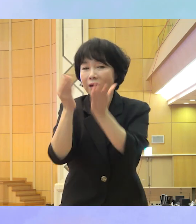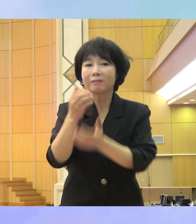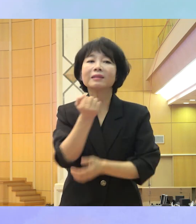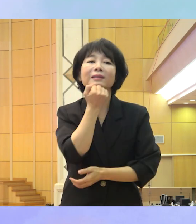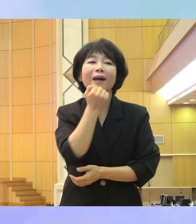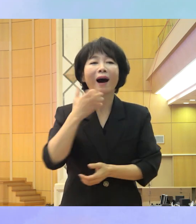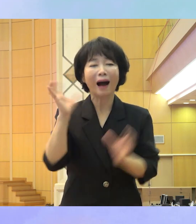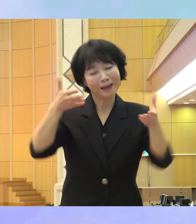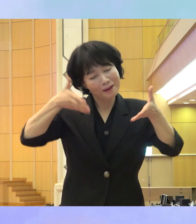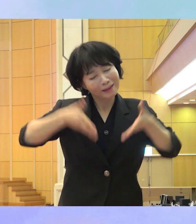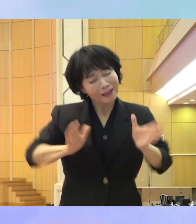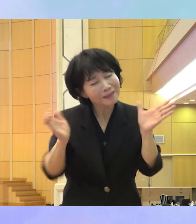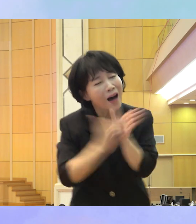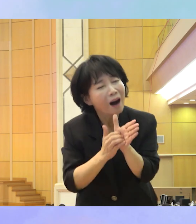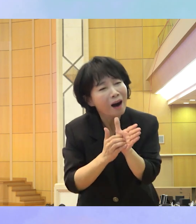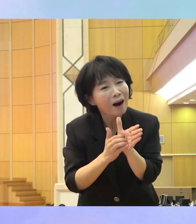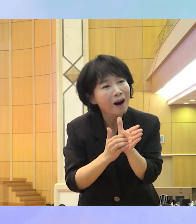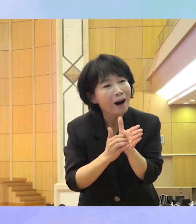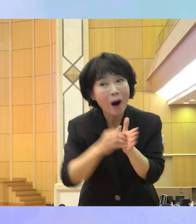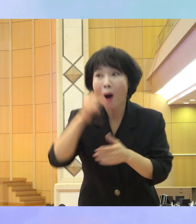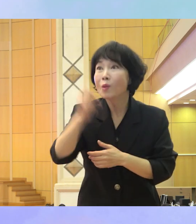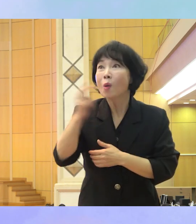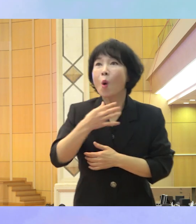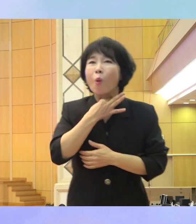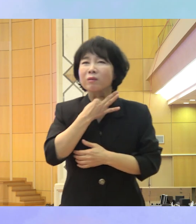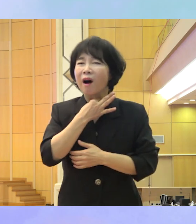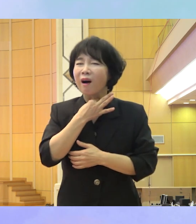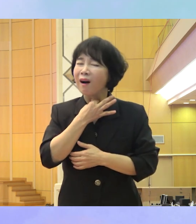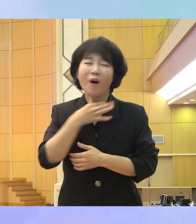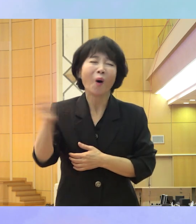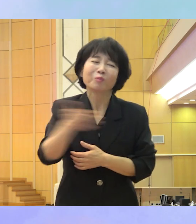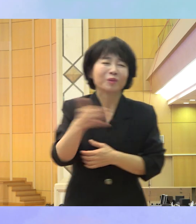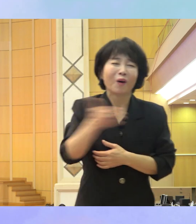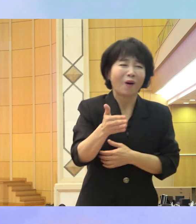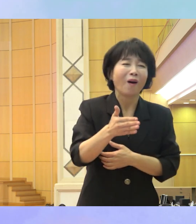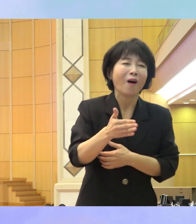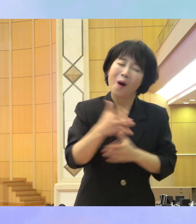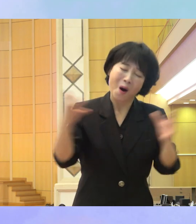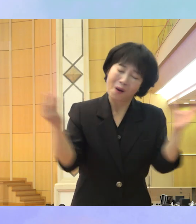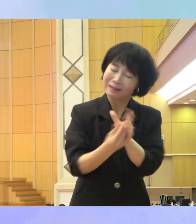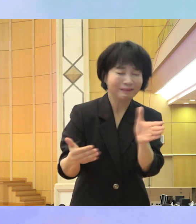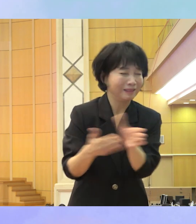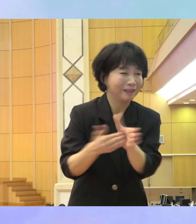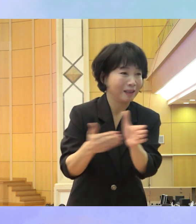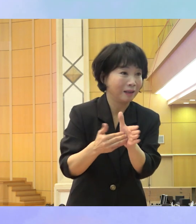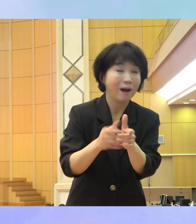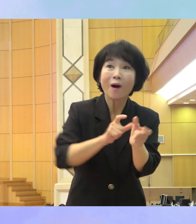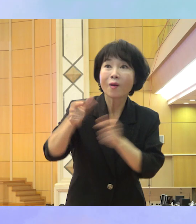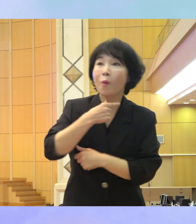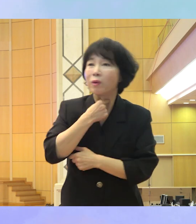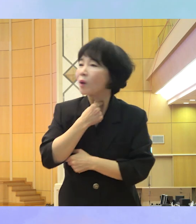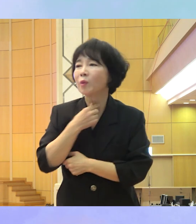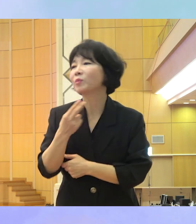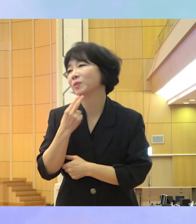이삭을 낳았습니다. 이제 더 이상 바랄 것도 없고 더 이상 원하는 것도 없습니다.